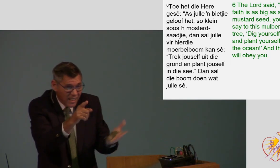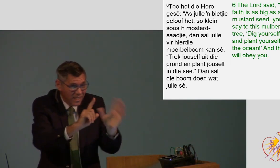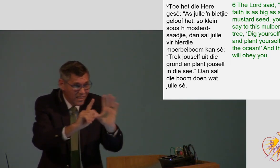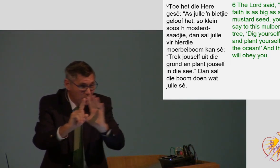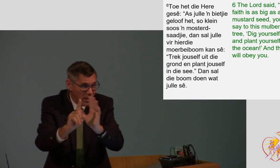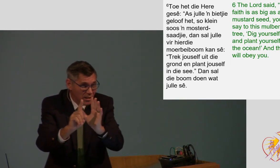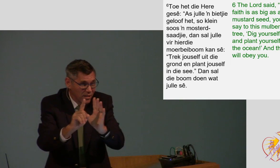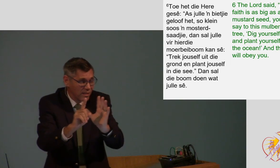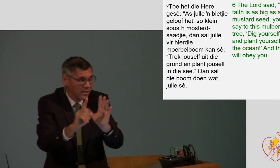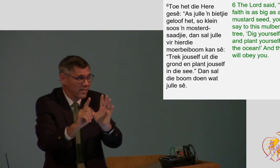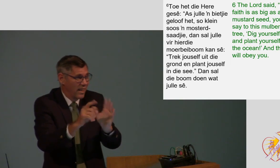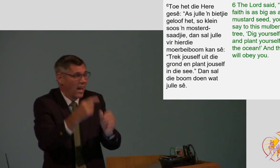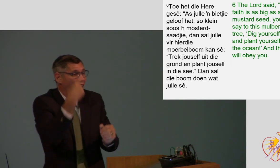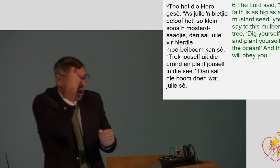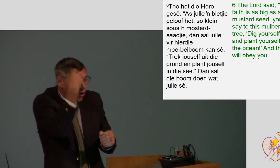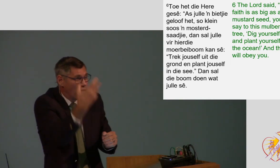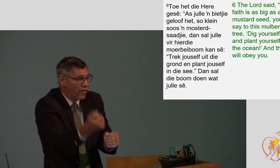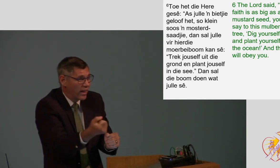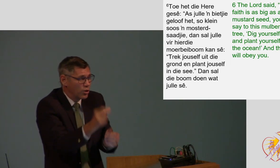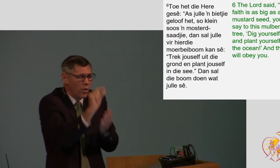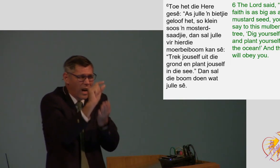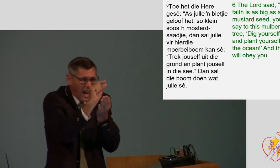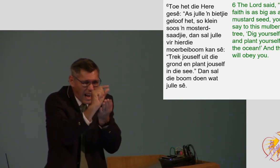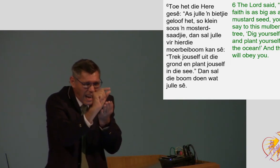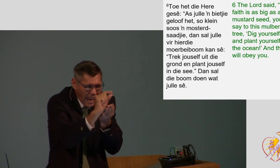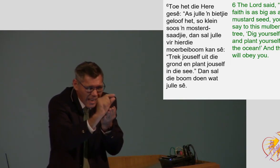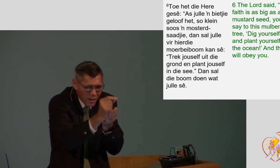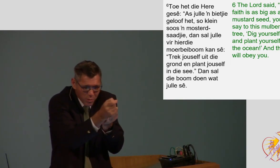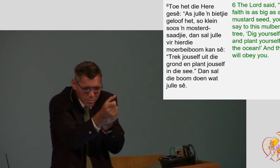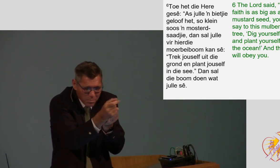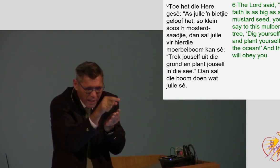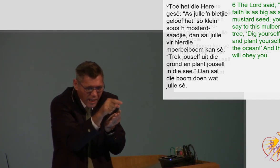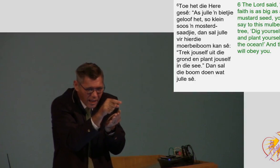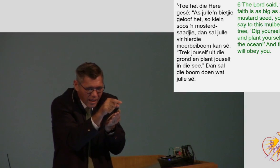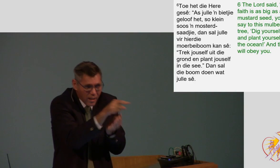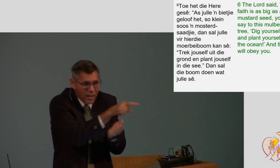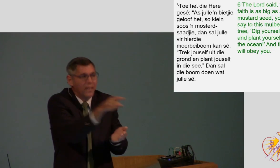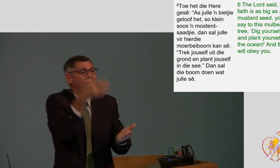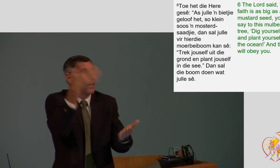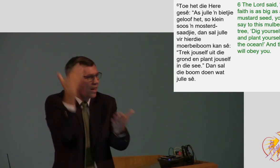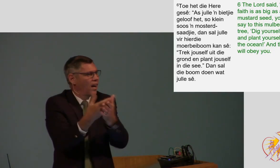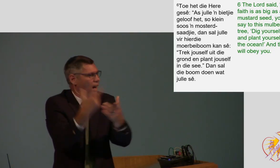disippels geloof het, so klein, so bietjie, julle kan dit doen.